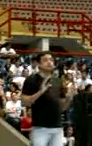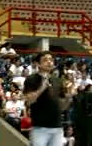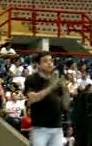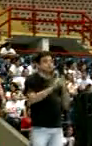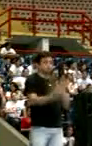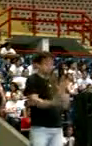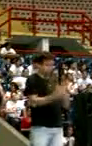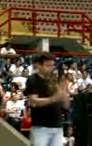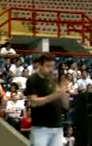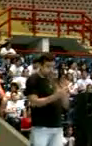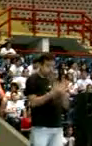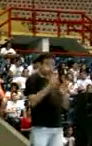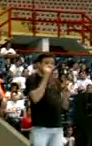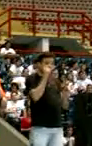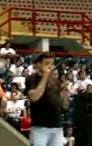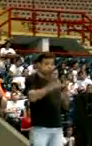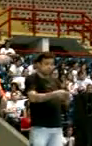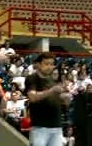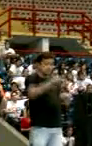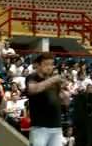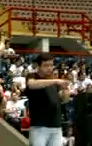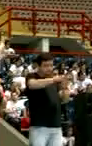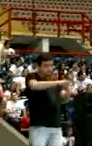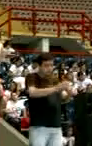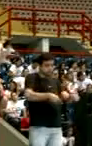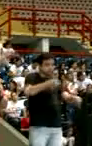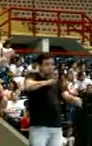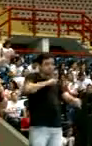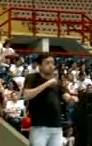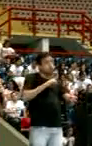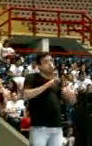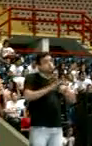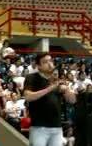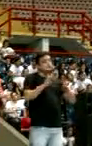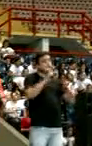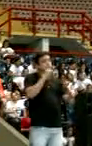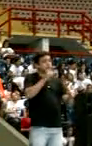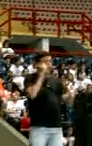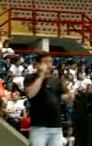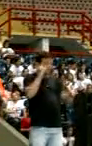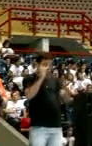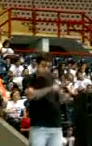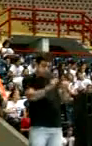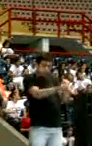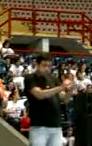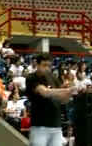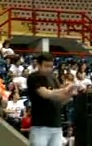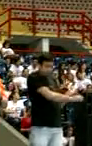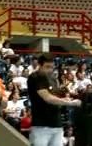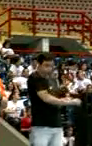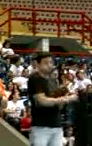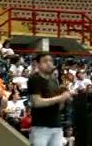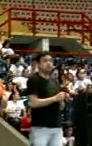O contato dele acabou transmitindo a doença. Se eles tivessem matado o rato,